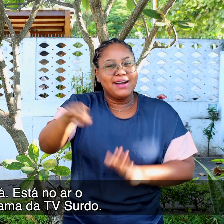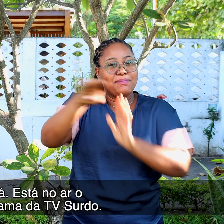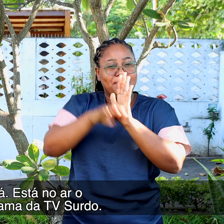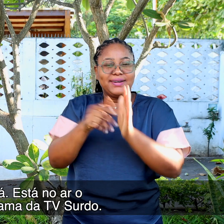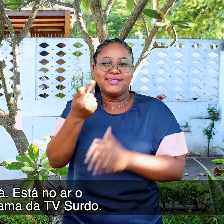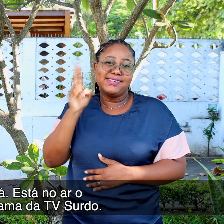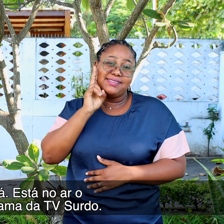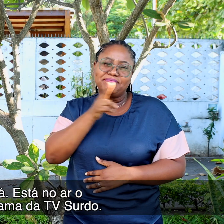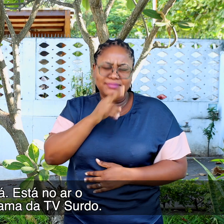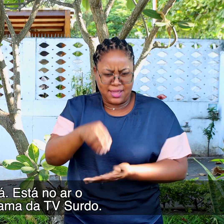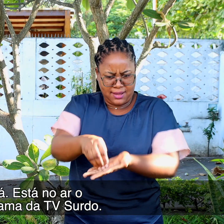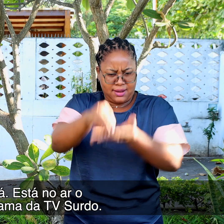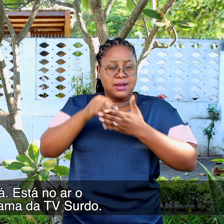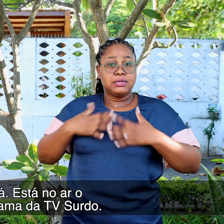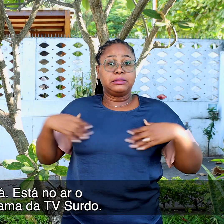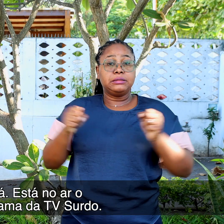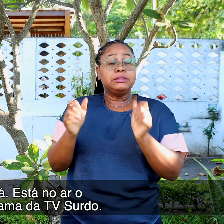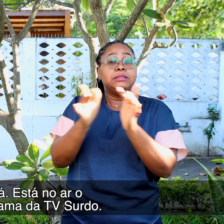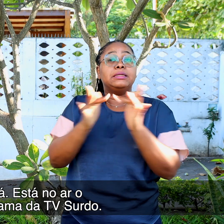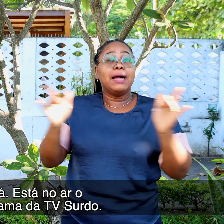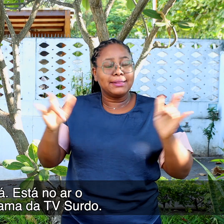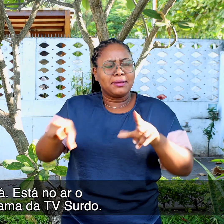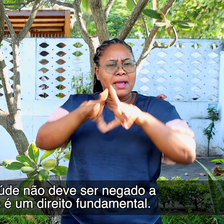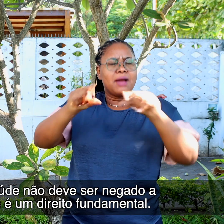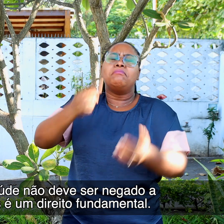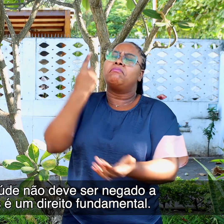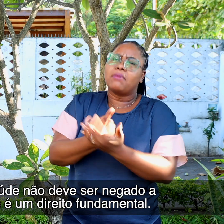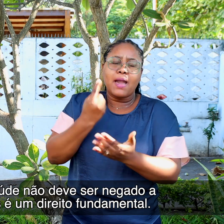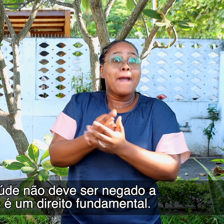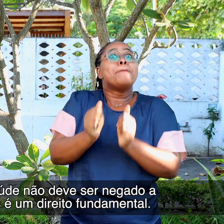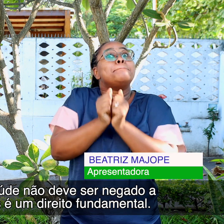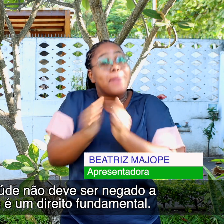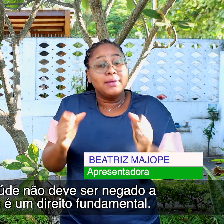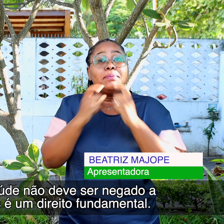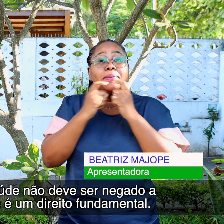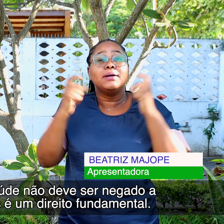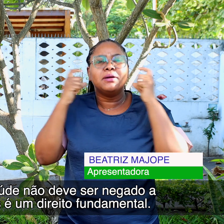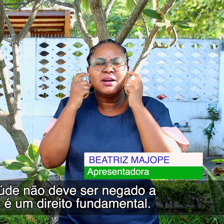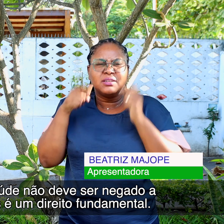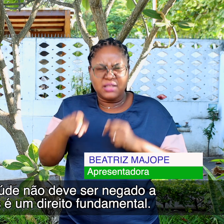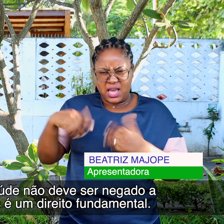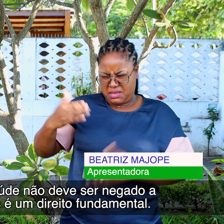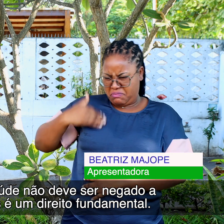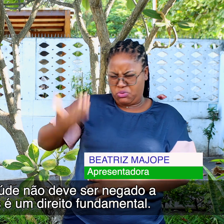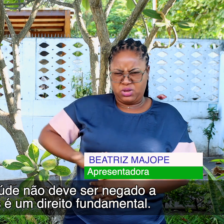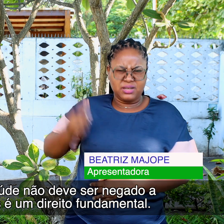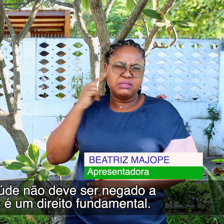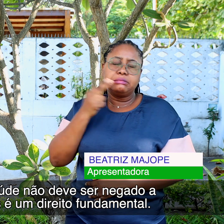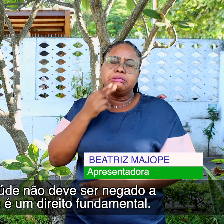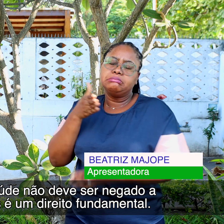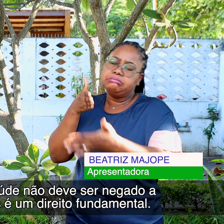Olá! Está no ar o programa da TV Surdo. O acesso à saúde não deve ser negado a ninguém, pois é um